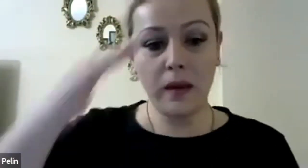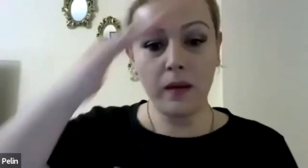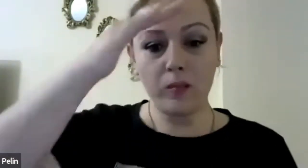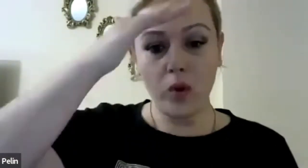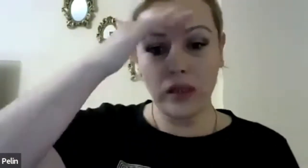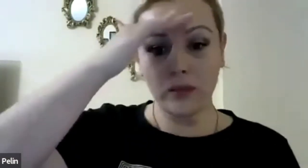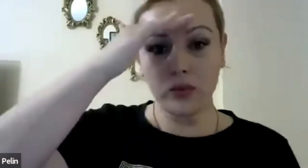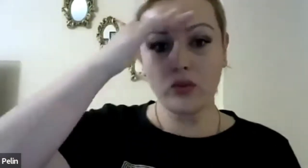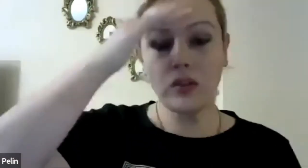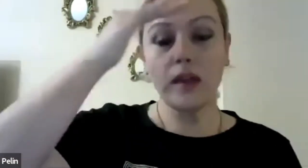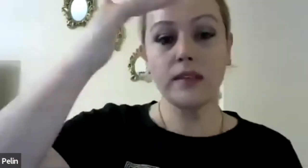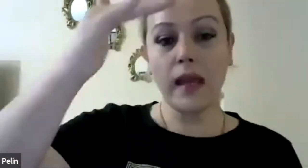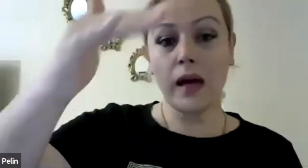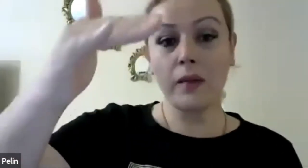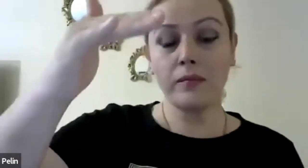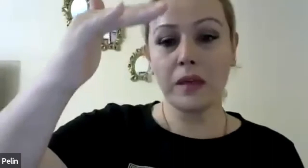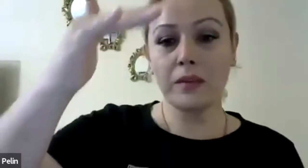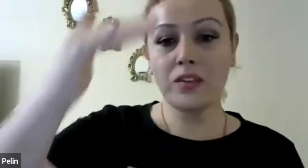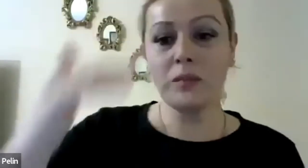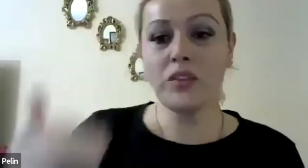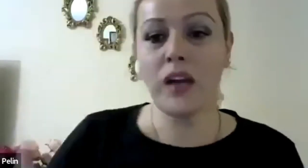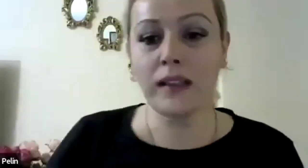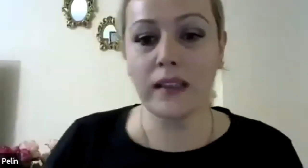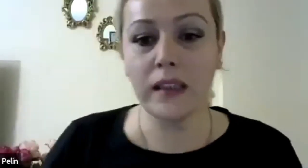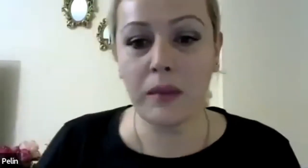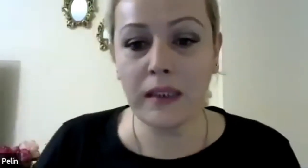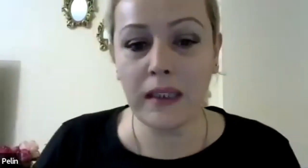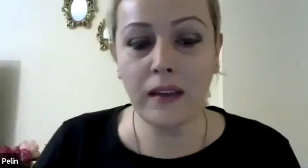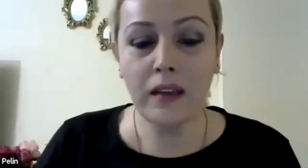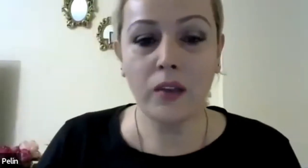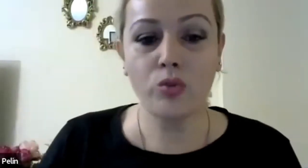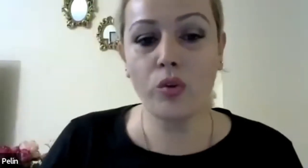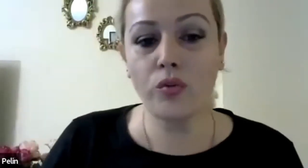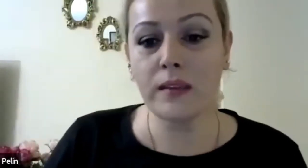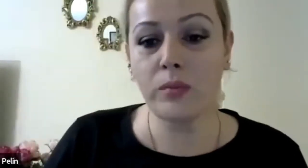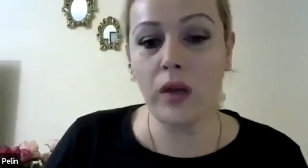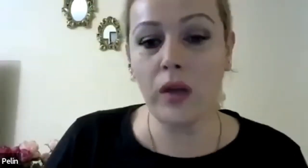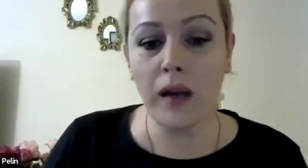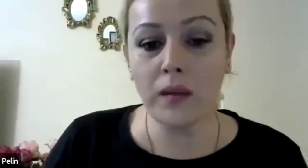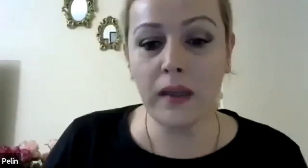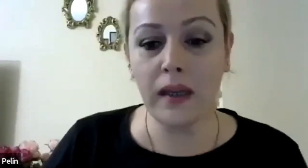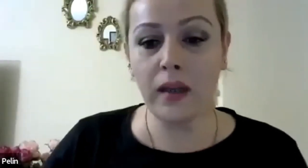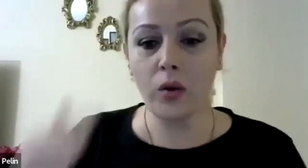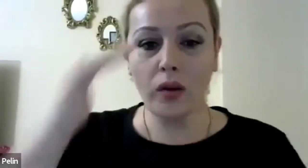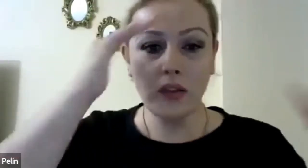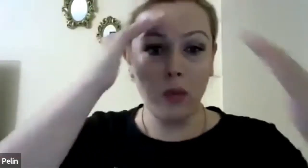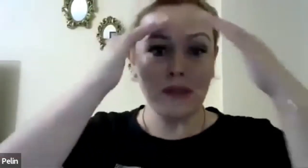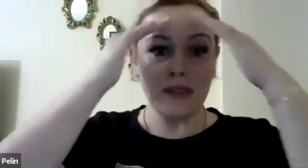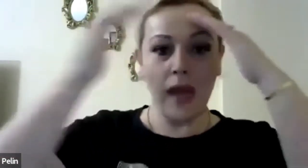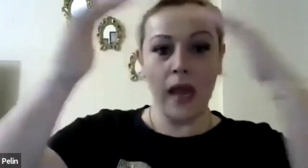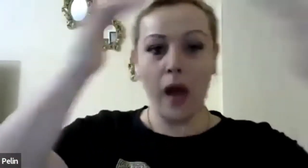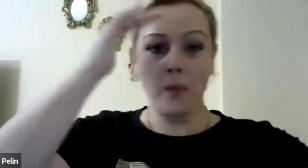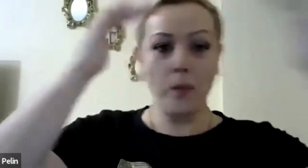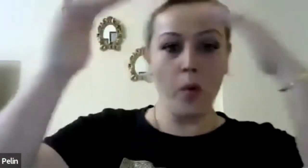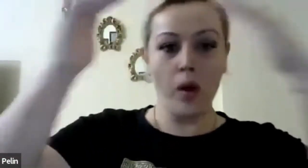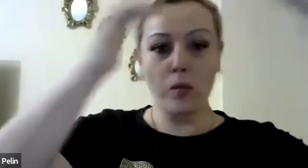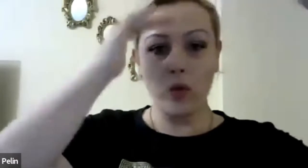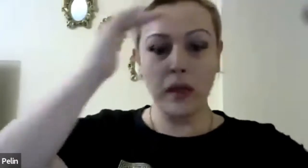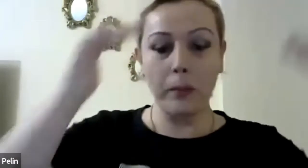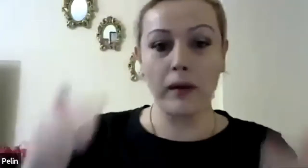istediğimizde böyle yapıyoruz. Selam merhaba. Şimdi işaretleri yaparken çok fazla böyle abartmaya gerek yok. İşte böyle selam böyle böyle